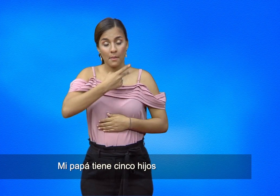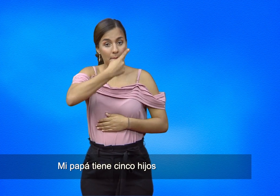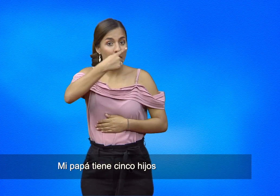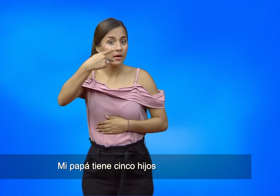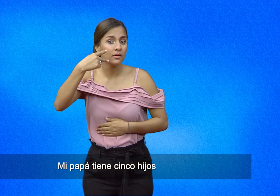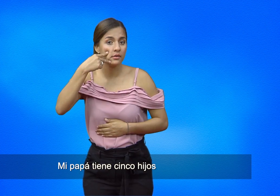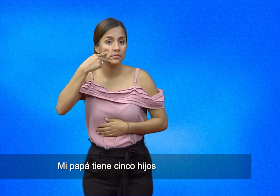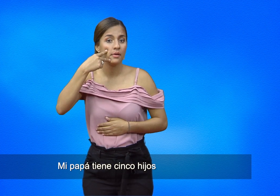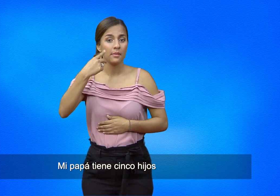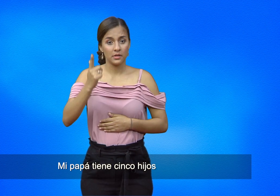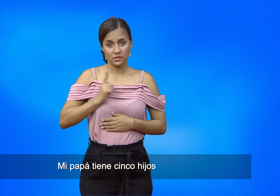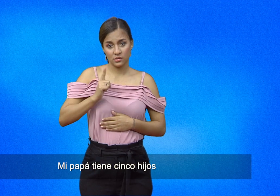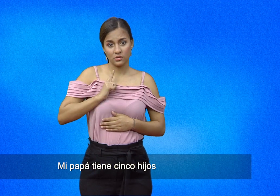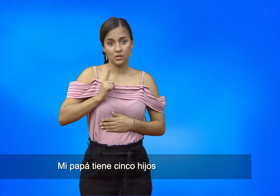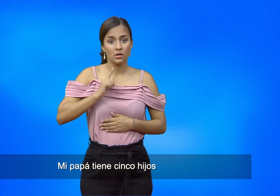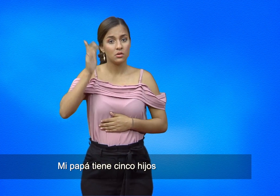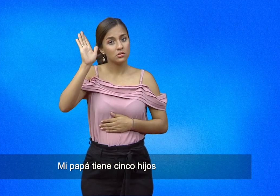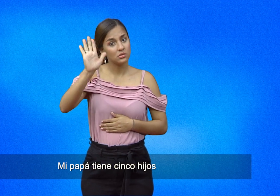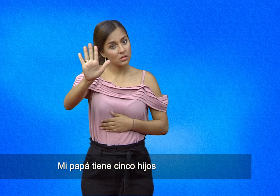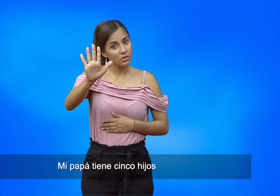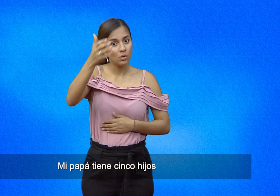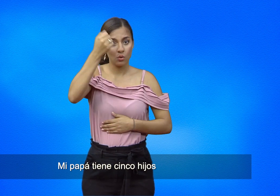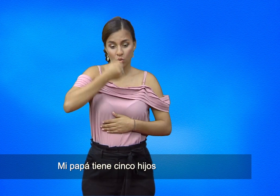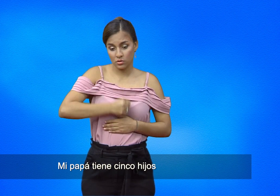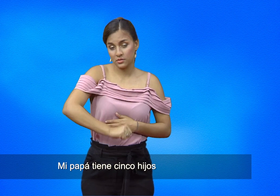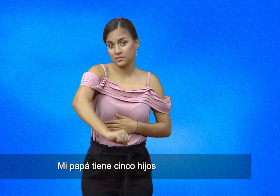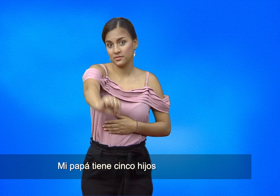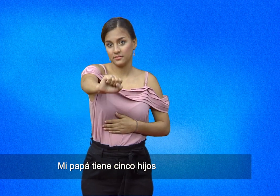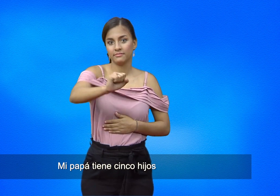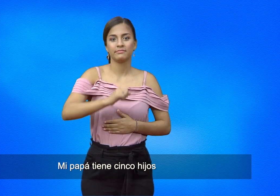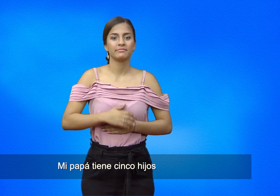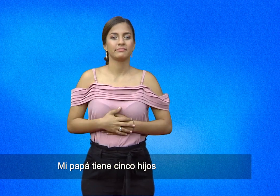mi papá tiene cinco hijos